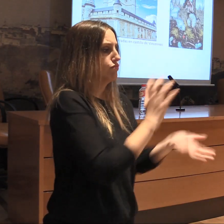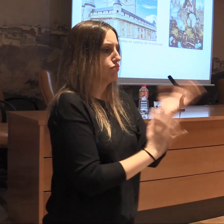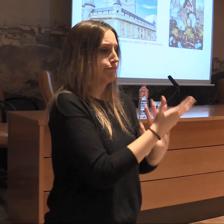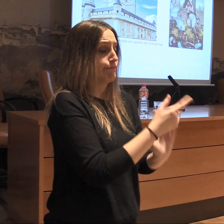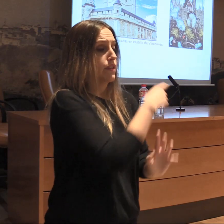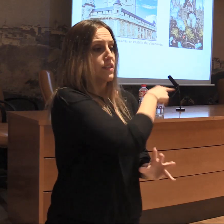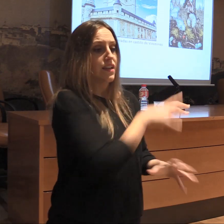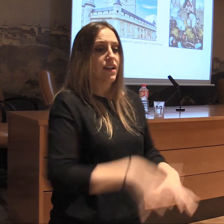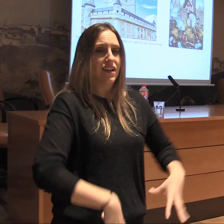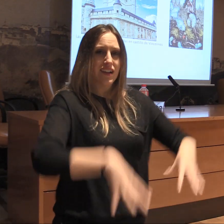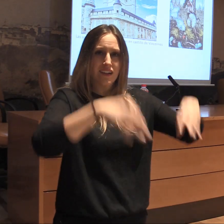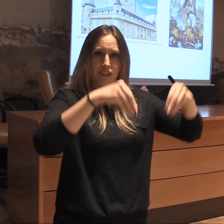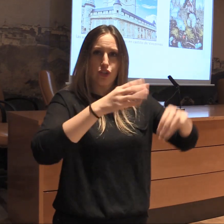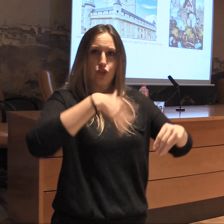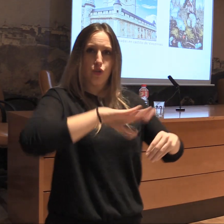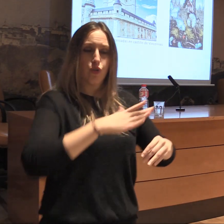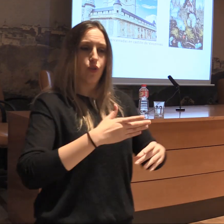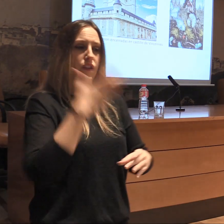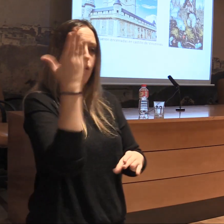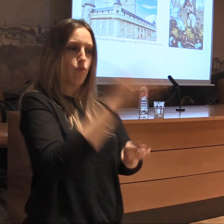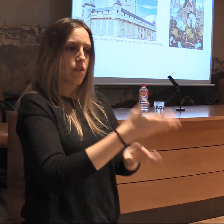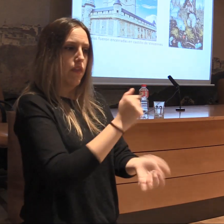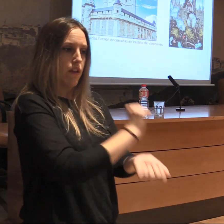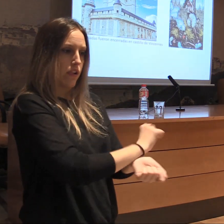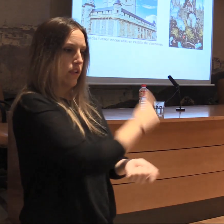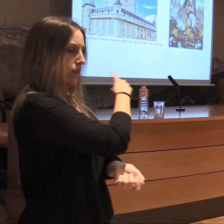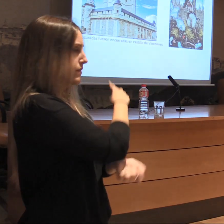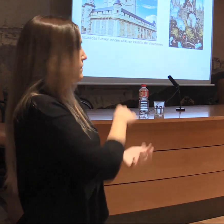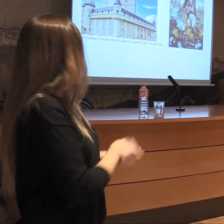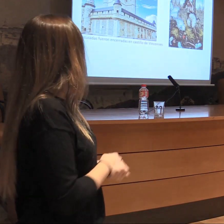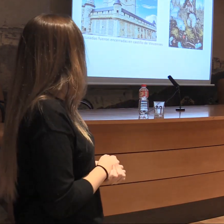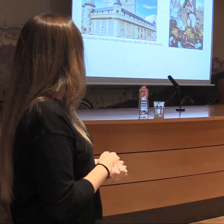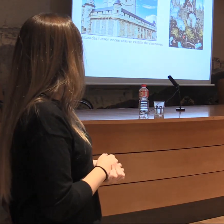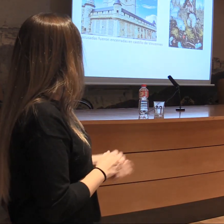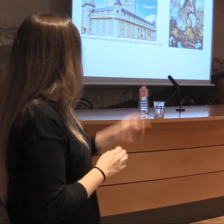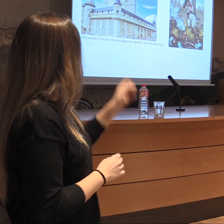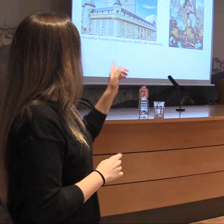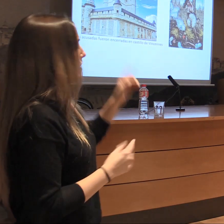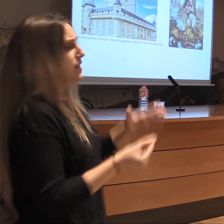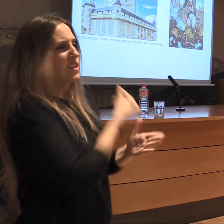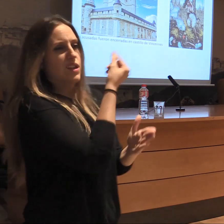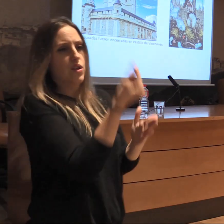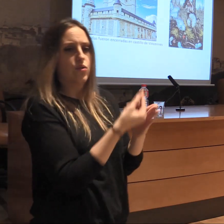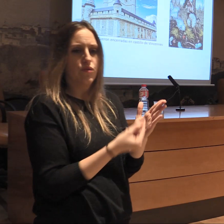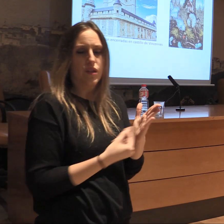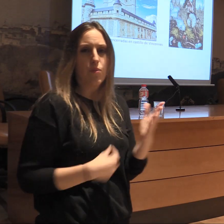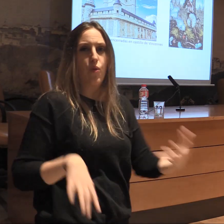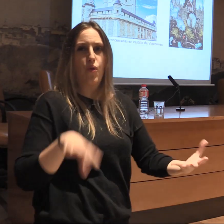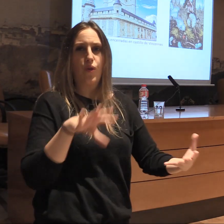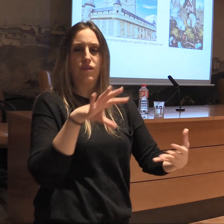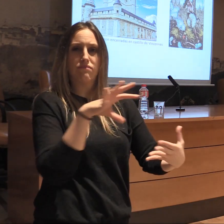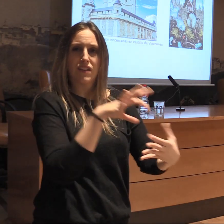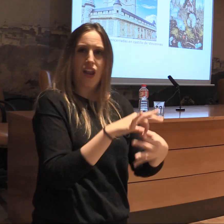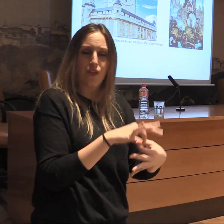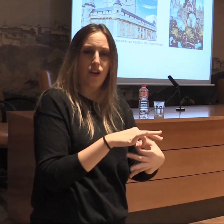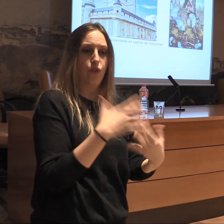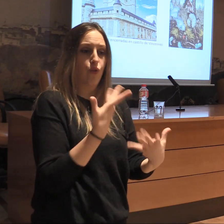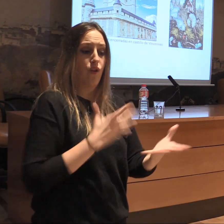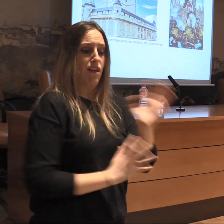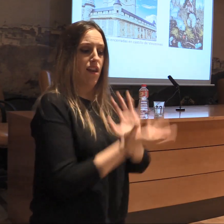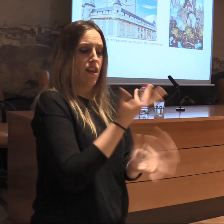acusadas, y esto es un dibujo alegórico a la quema de una de las primeras personas acusadas en el